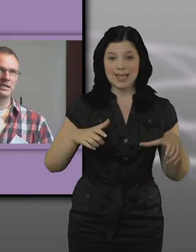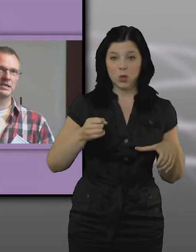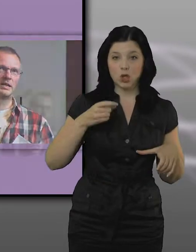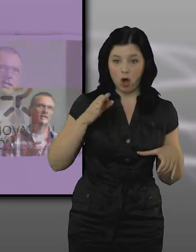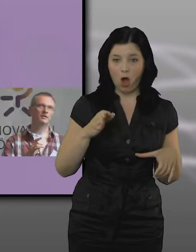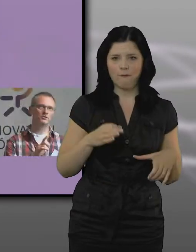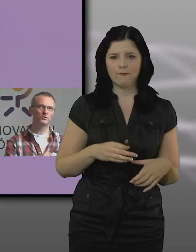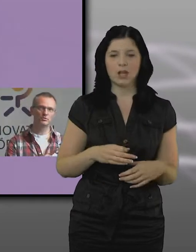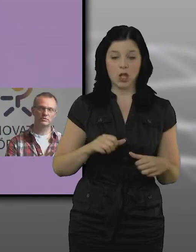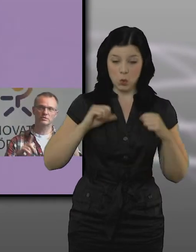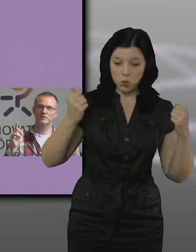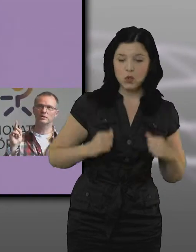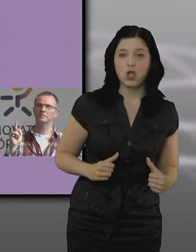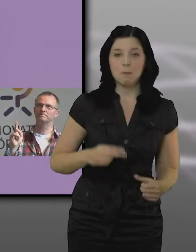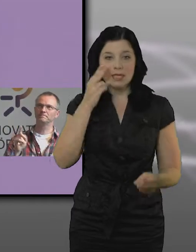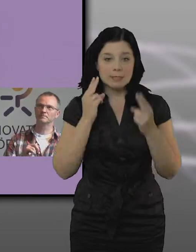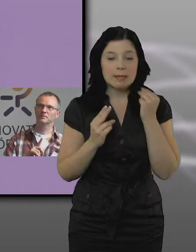smink, ljus.